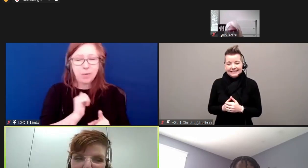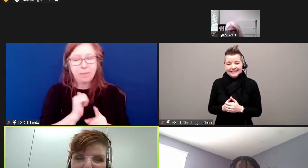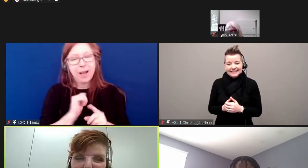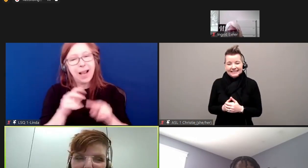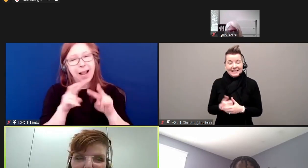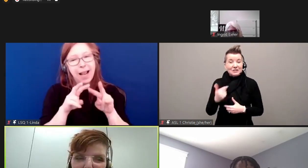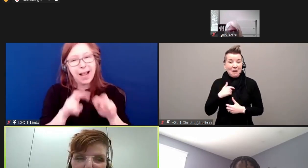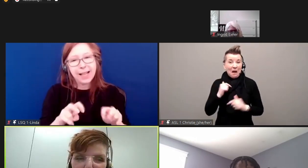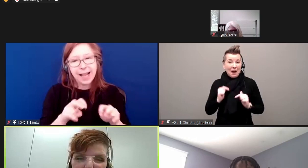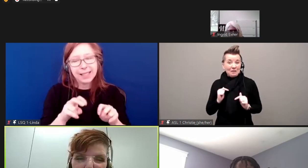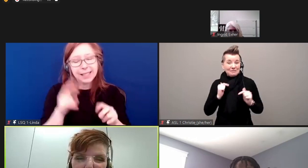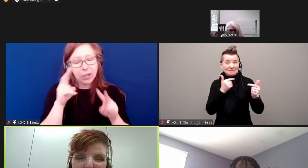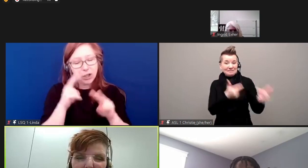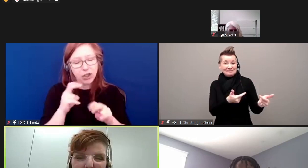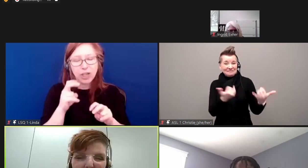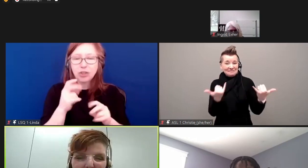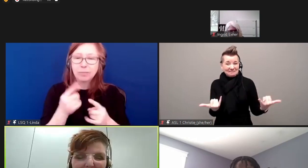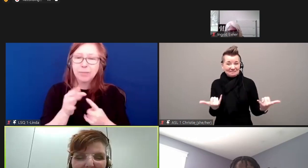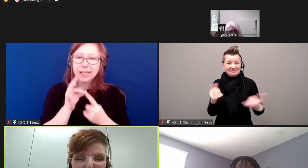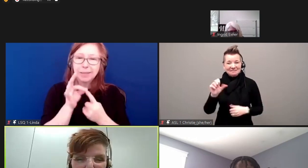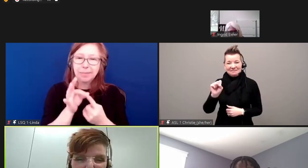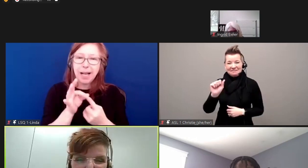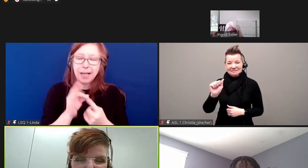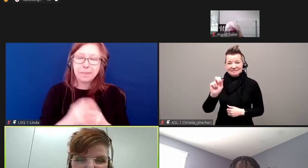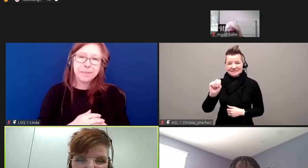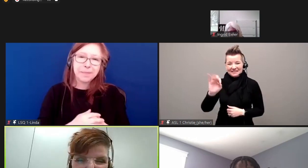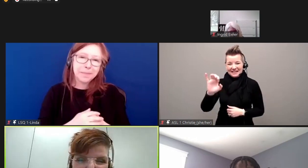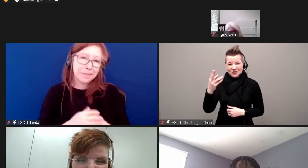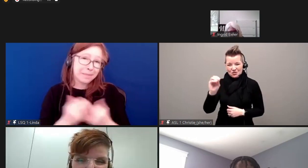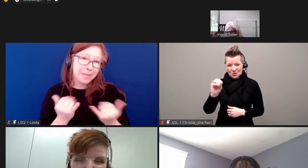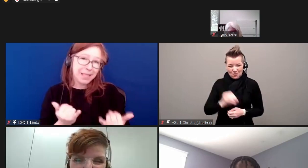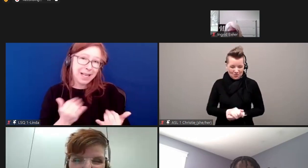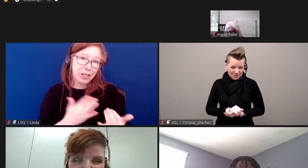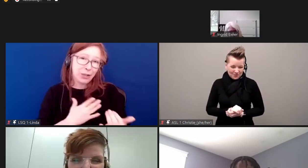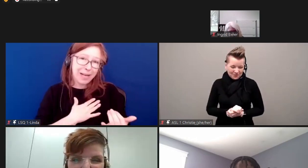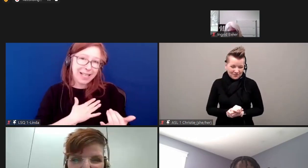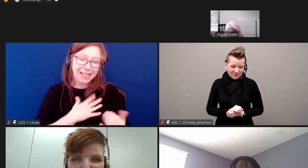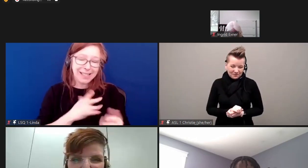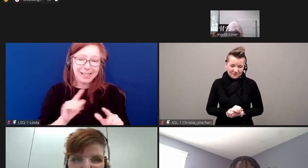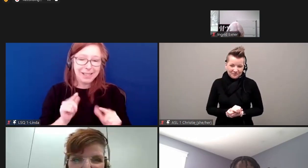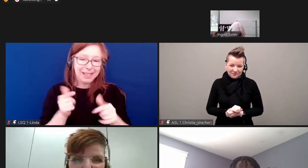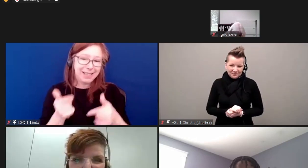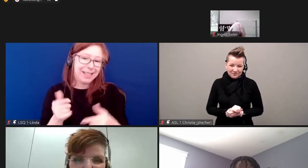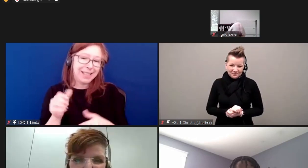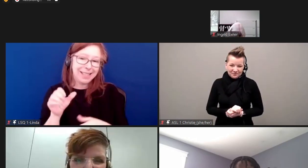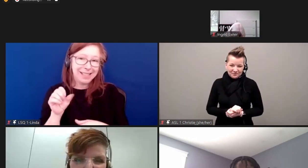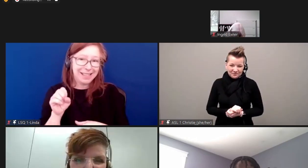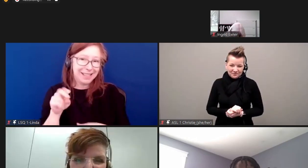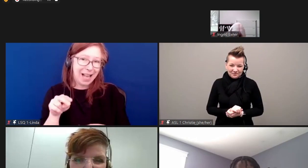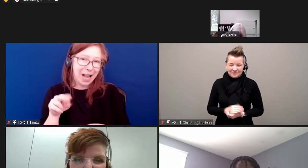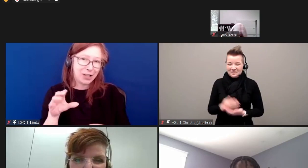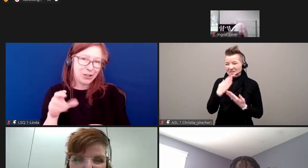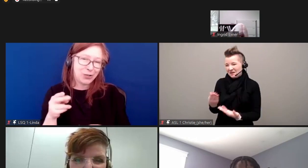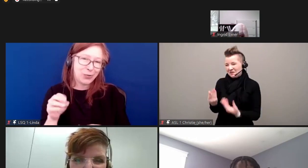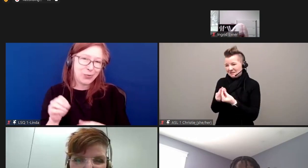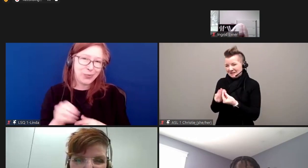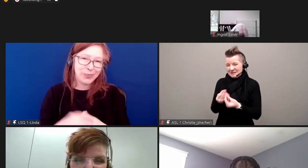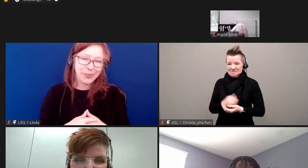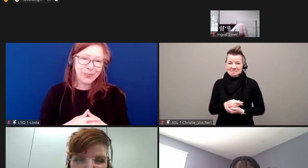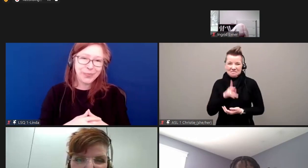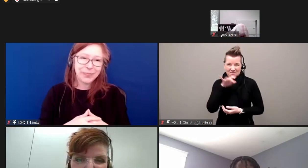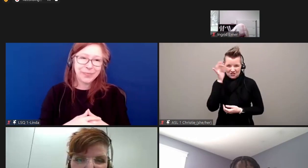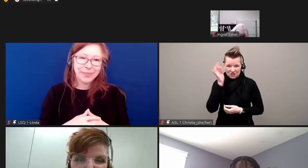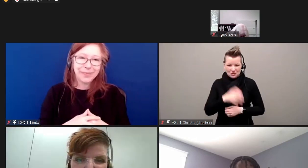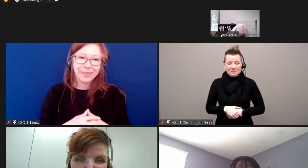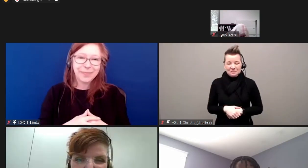recherche principale. Et maintenant, j'ai le plaisir de passer la parole à Sancho. Je m'appelle Sancho